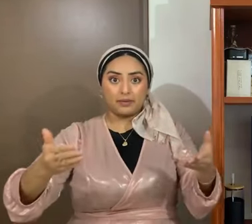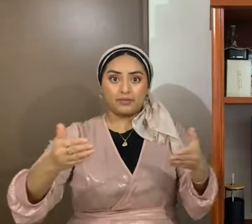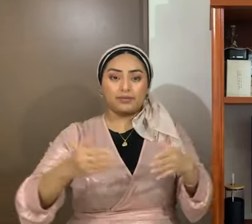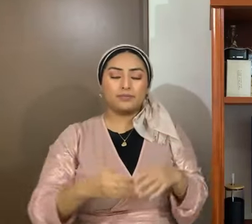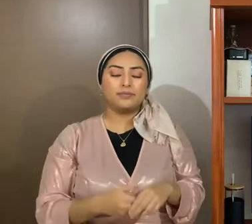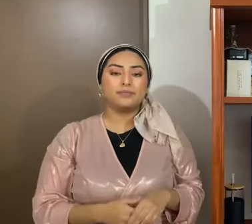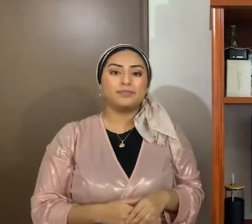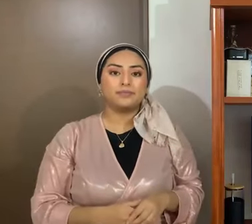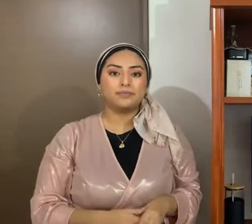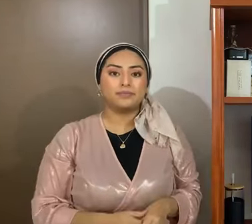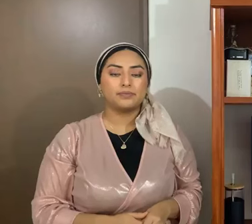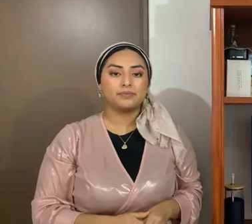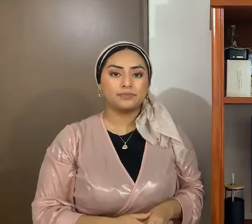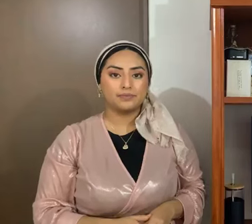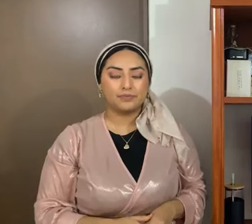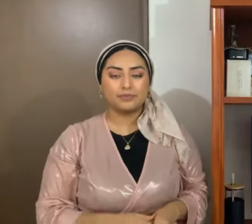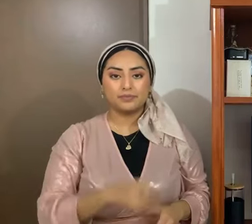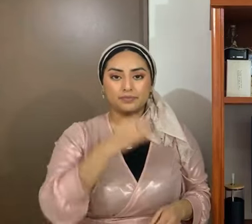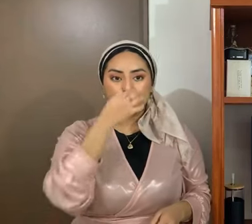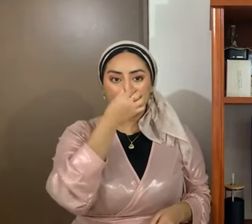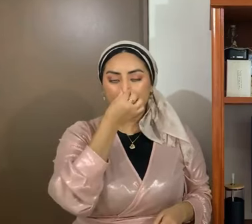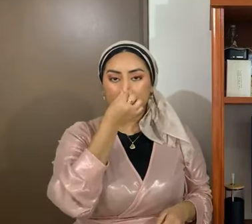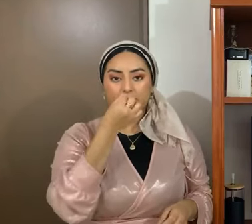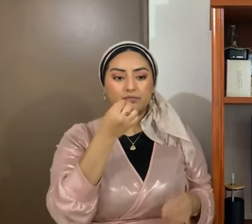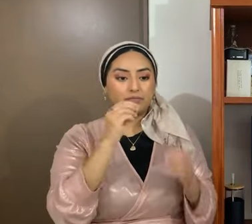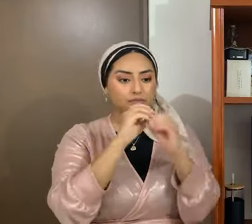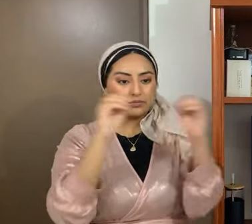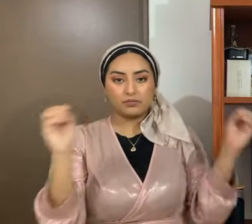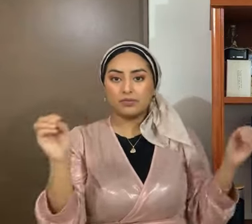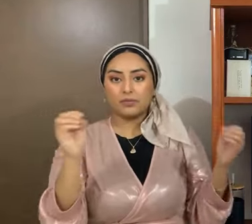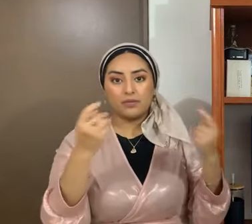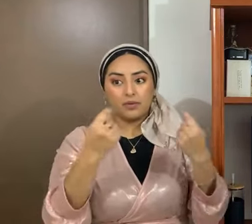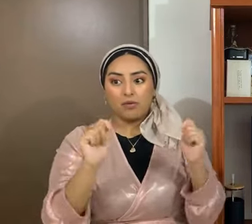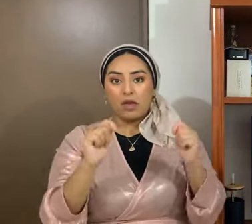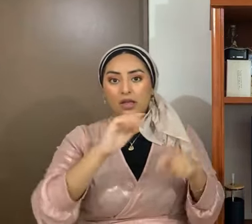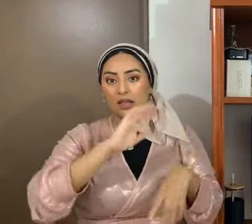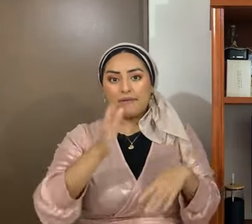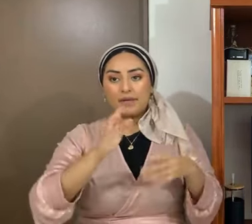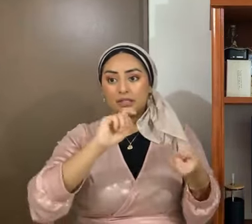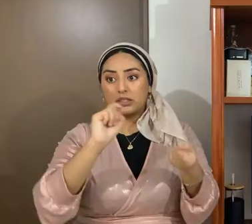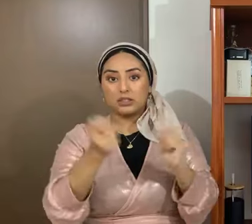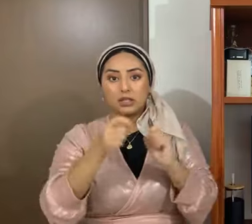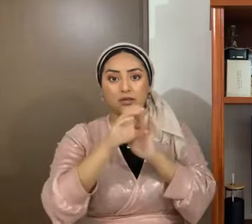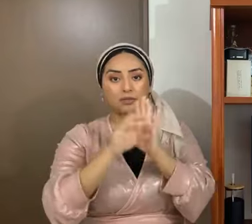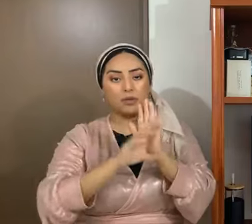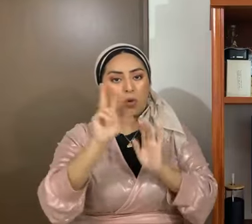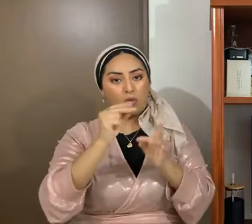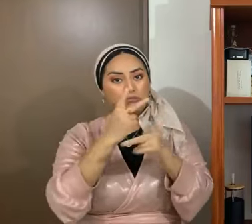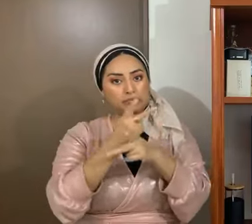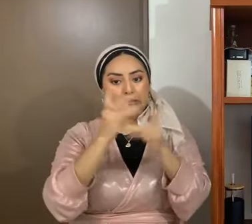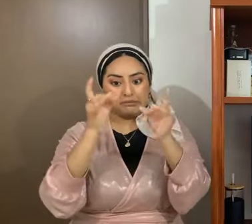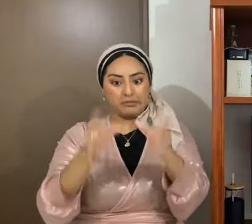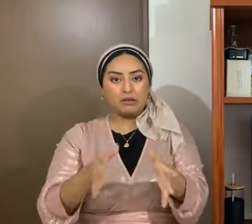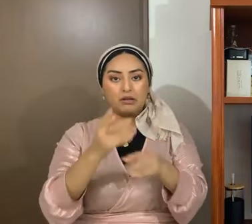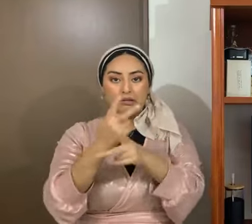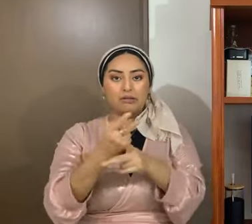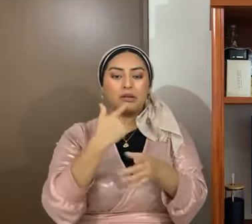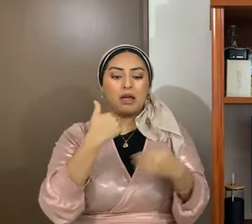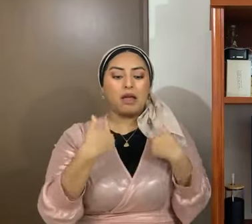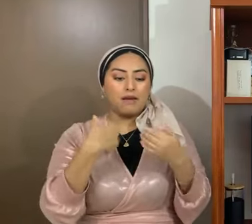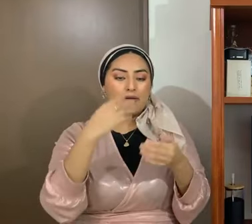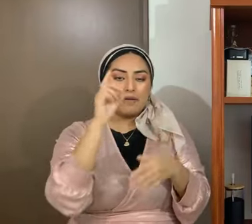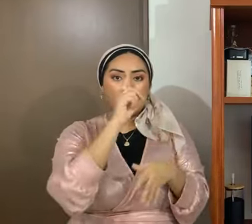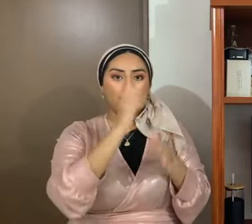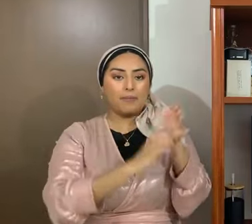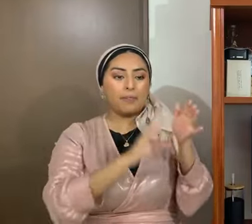se mandó. ¿Amén? Así que nadie intente cambiar nunca un mandamiento porque se maldeciría. Eso está en